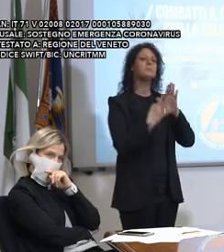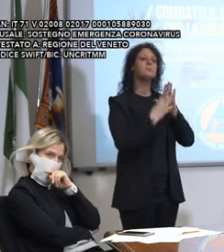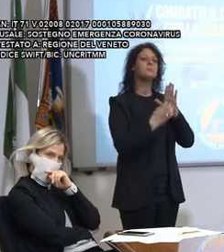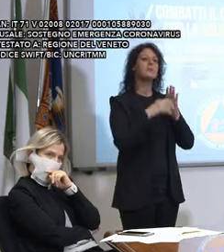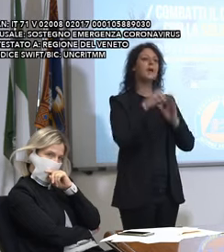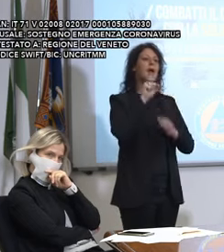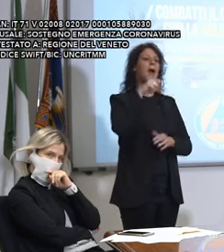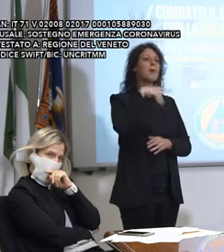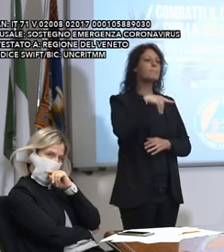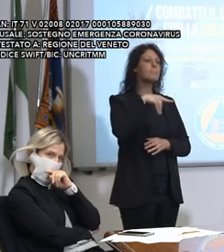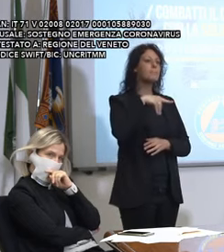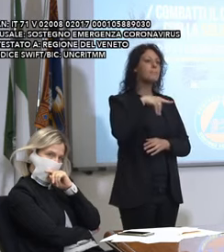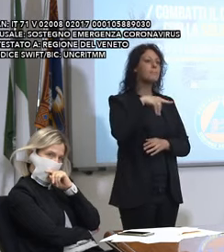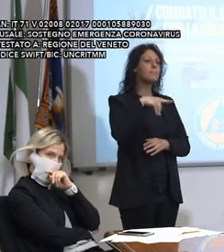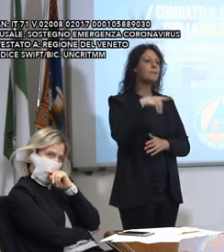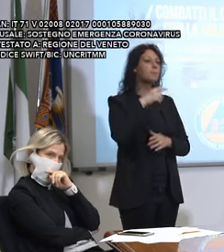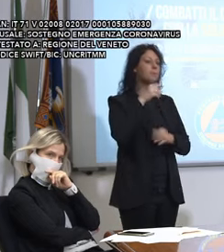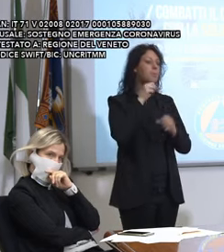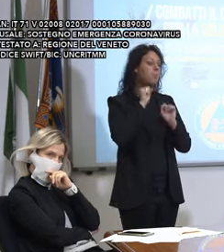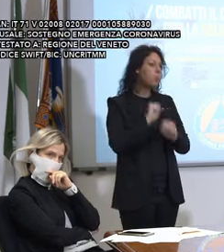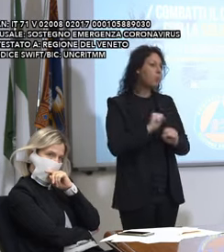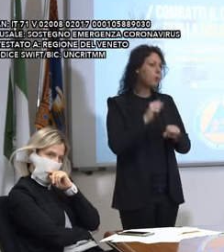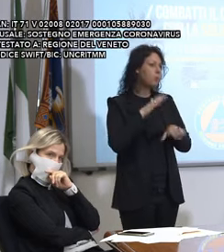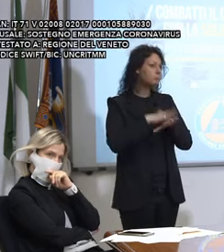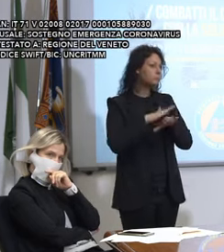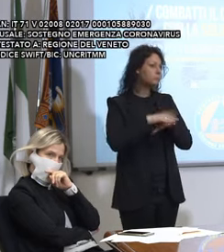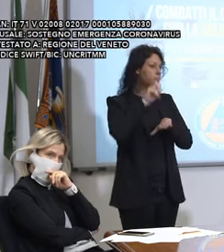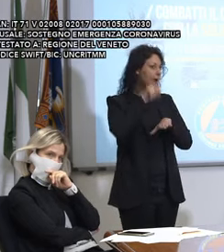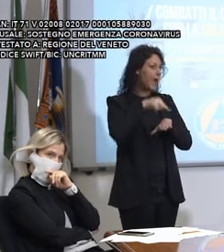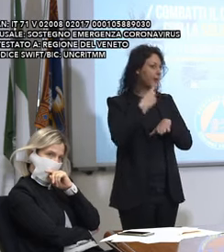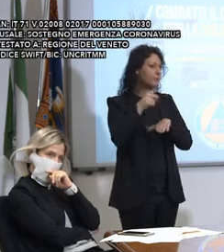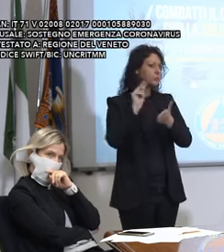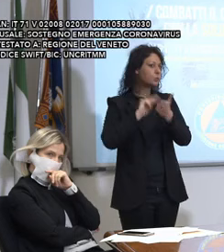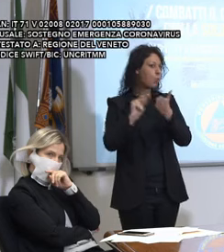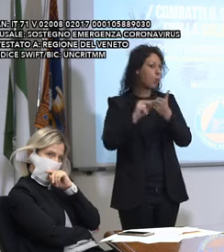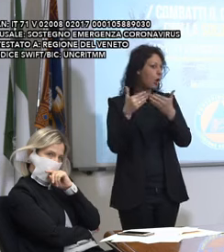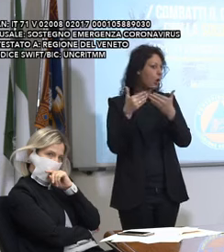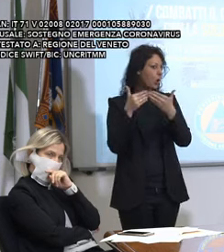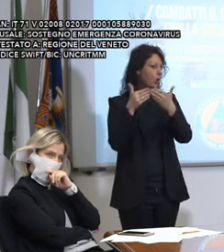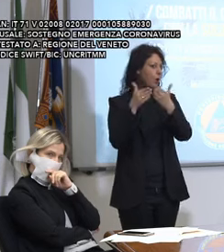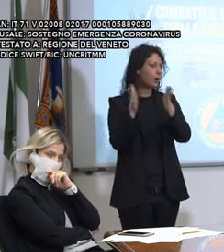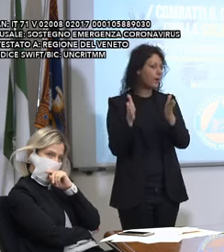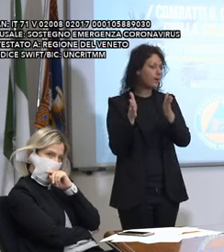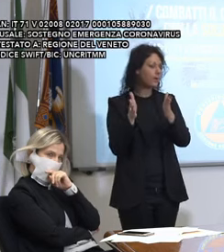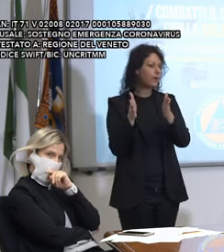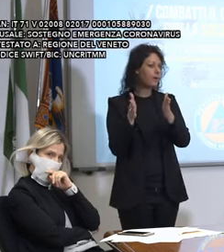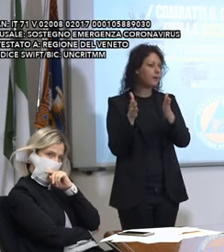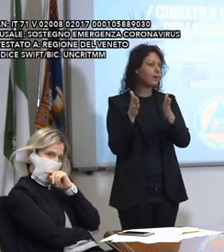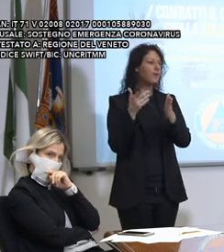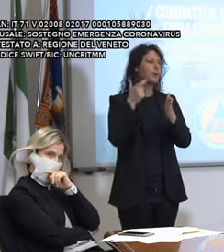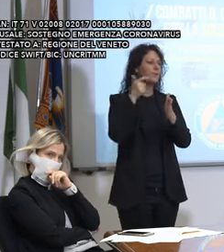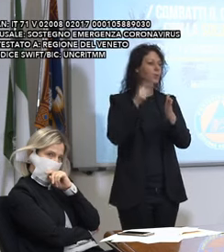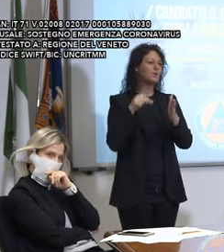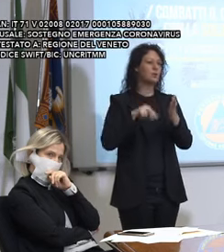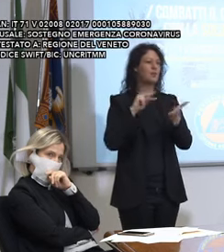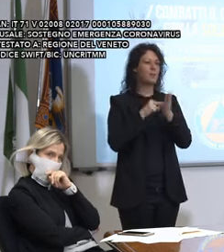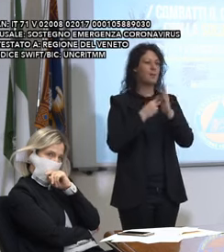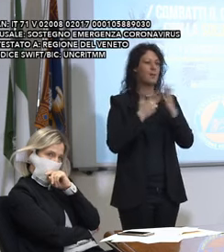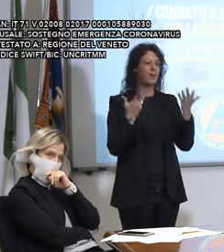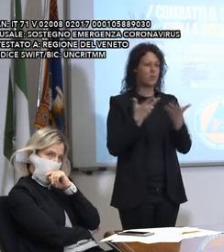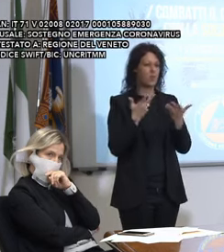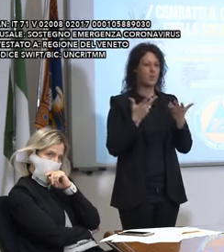l'eventuale riapertura delle scuole, pur considerato che anello debole della catena scolastica sono gli asili nido e le